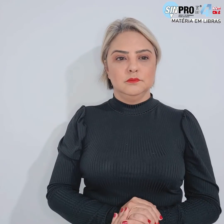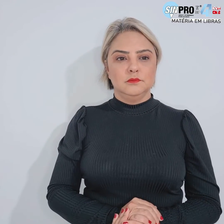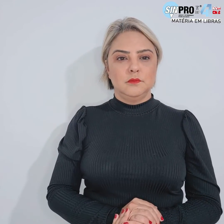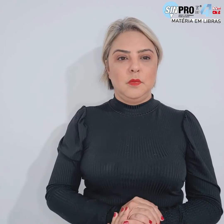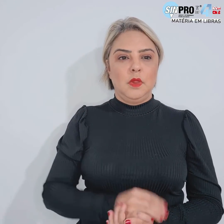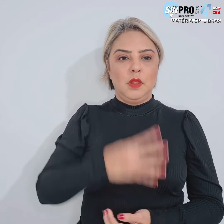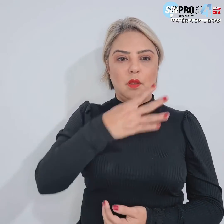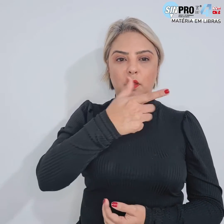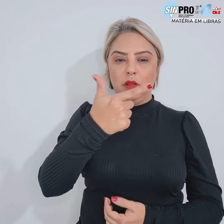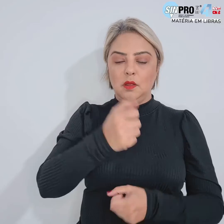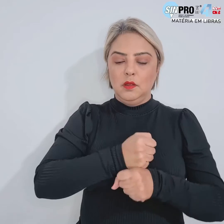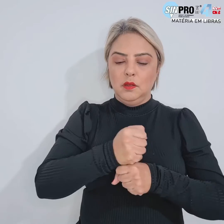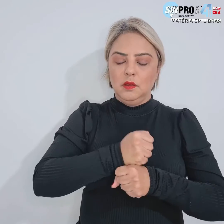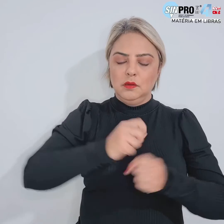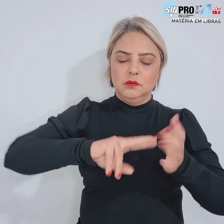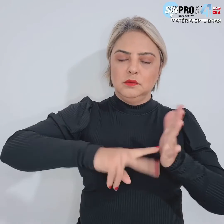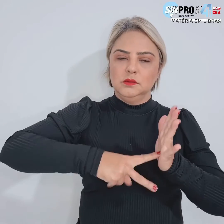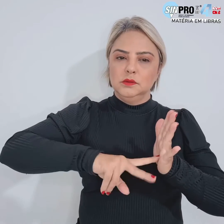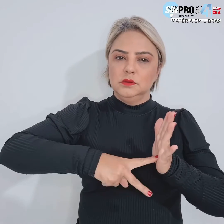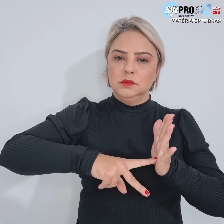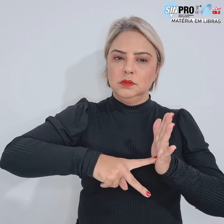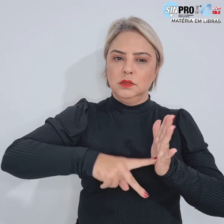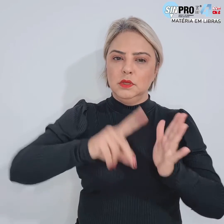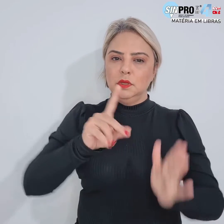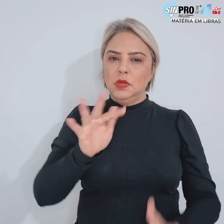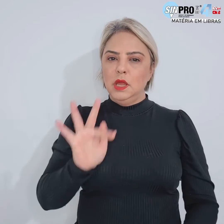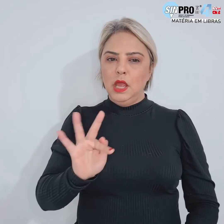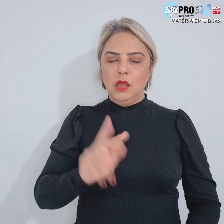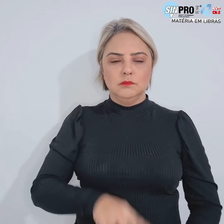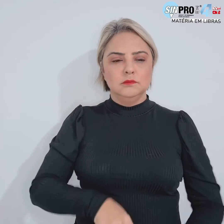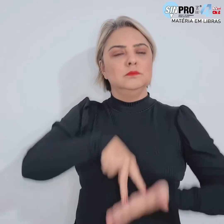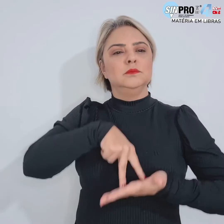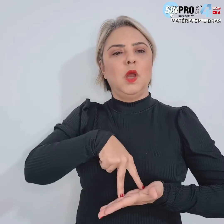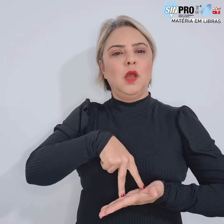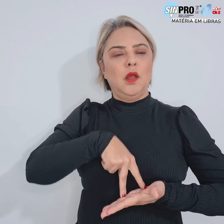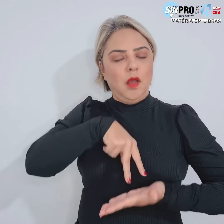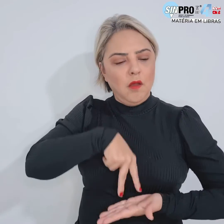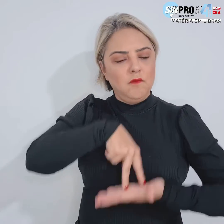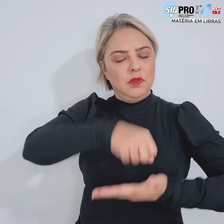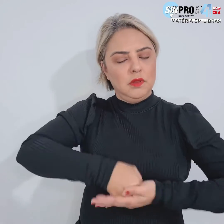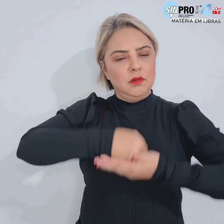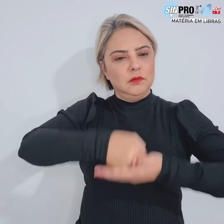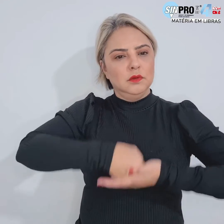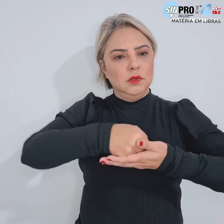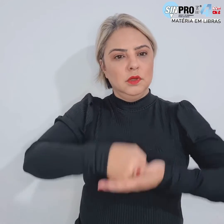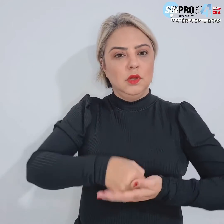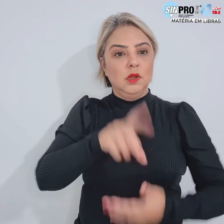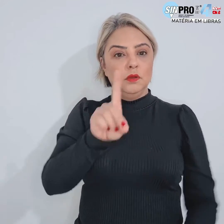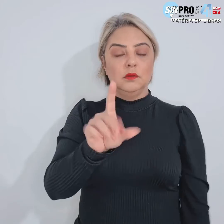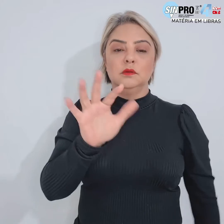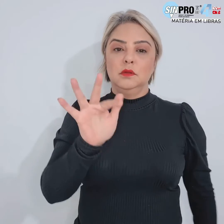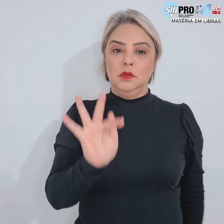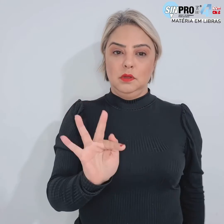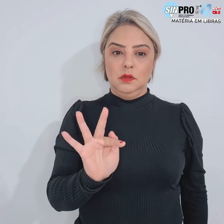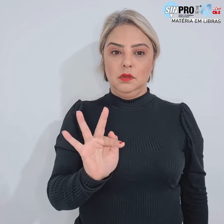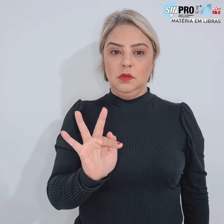Há 42 anos, o Simpro-DF se posicionou à frente na luta, no Distrito Federal